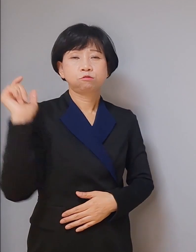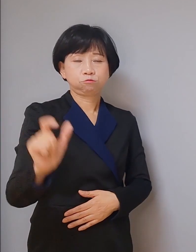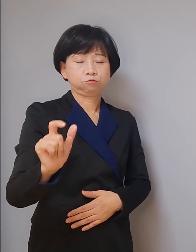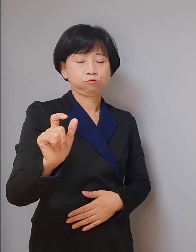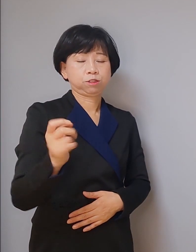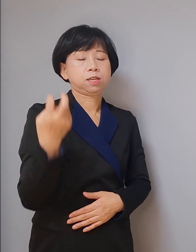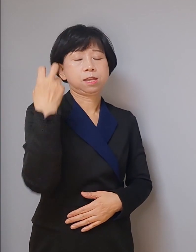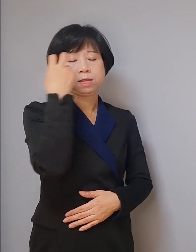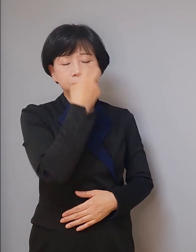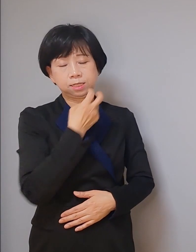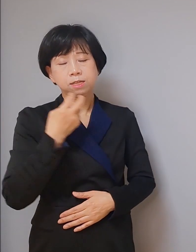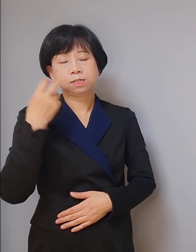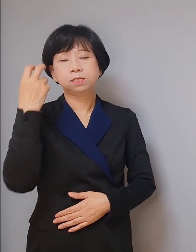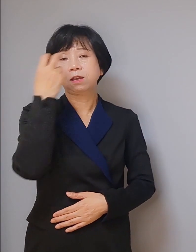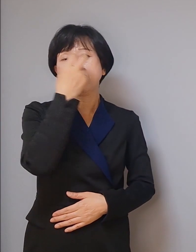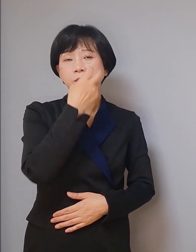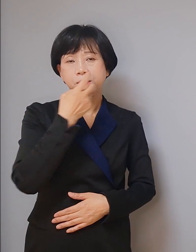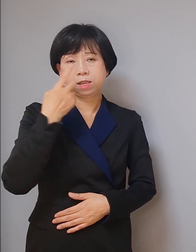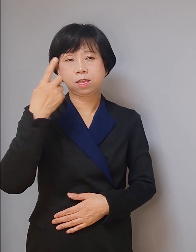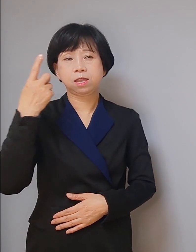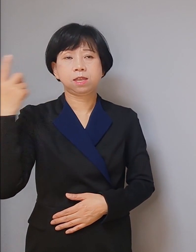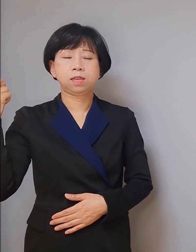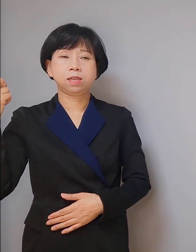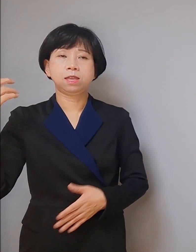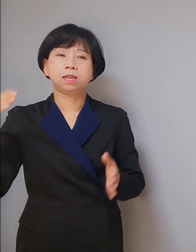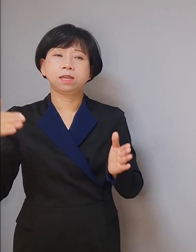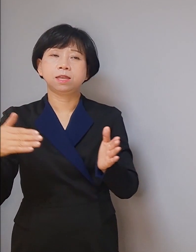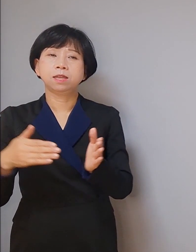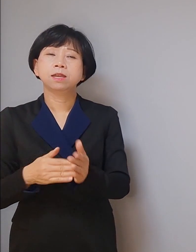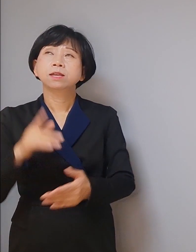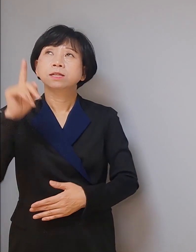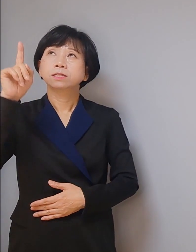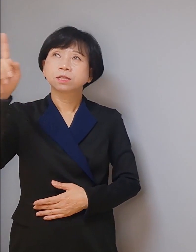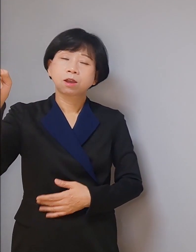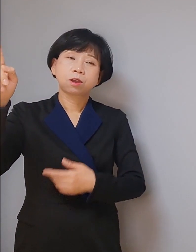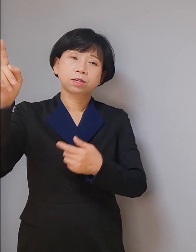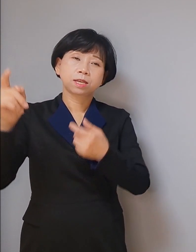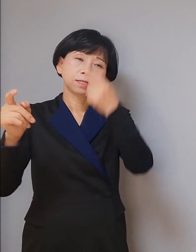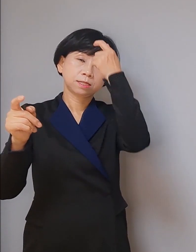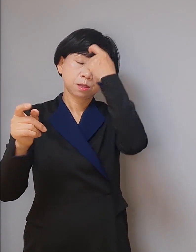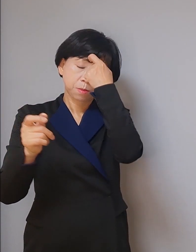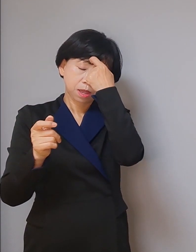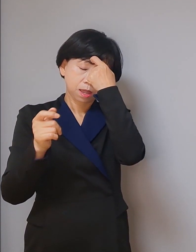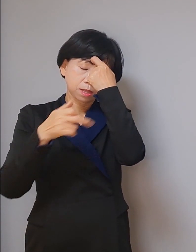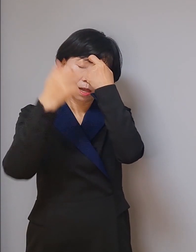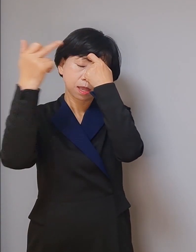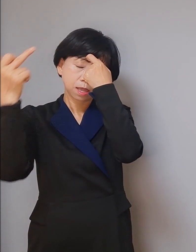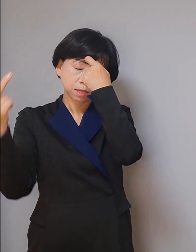천사가 해주기였네. 저